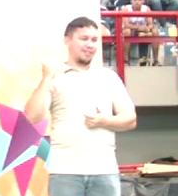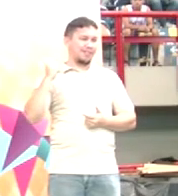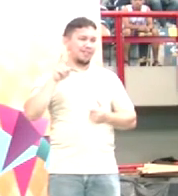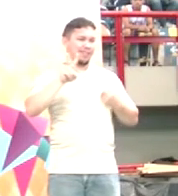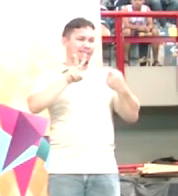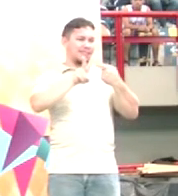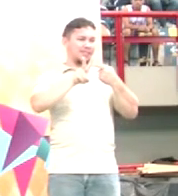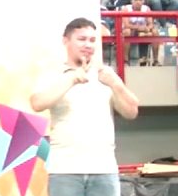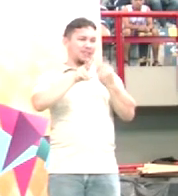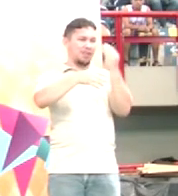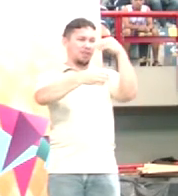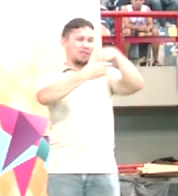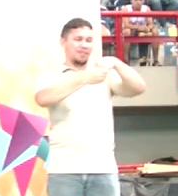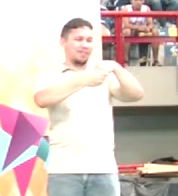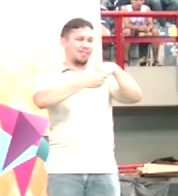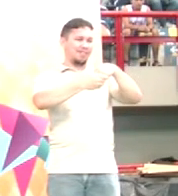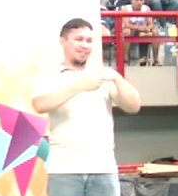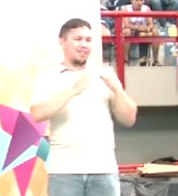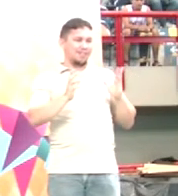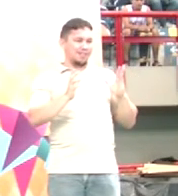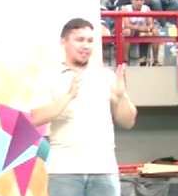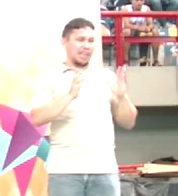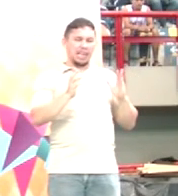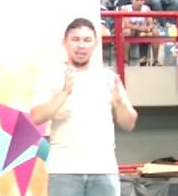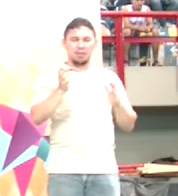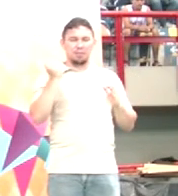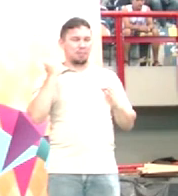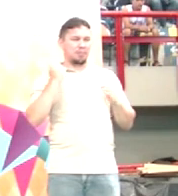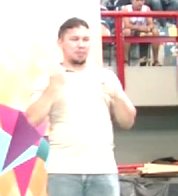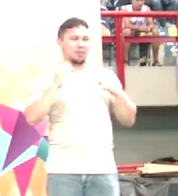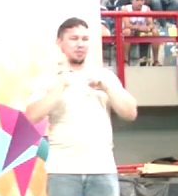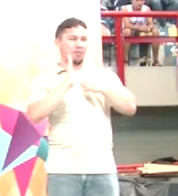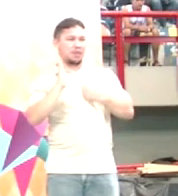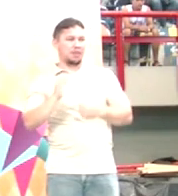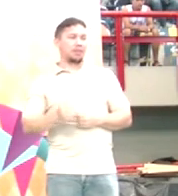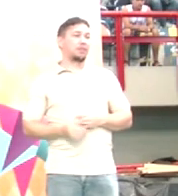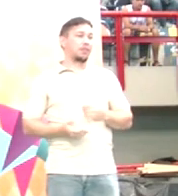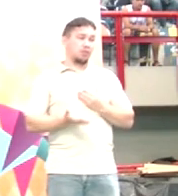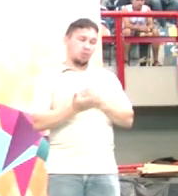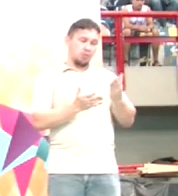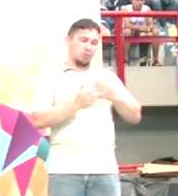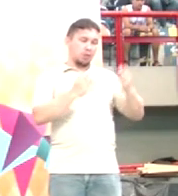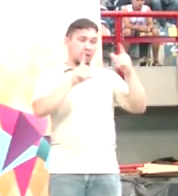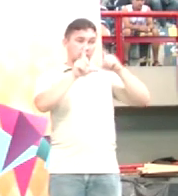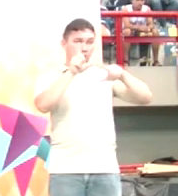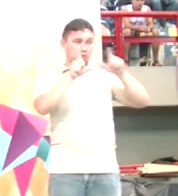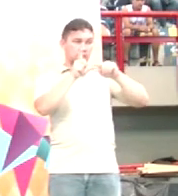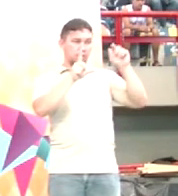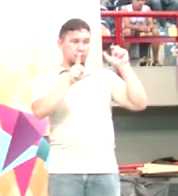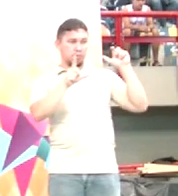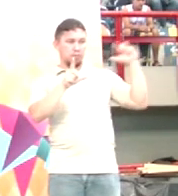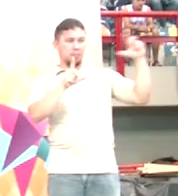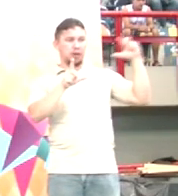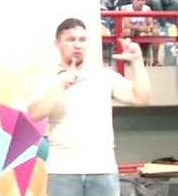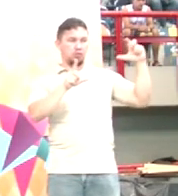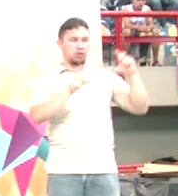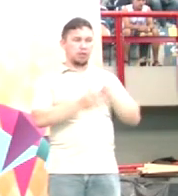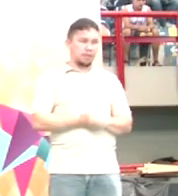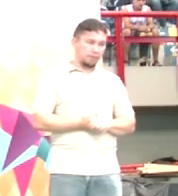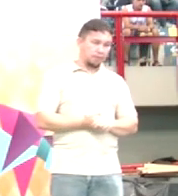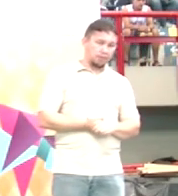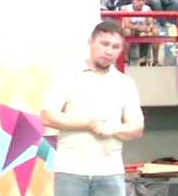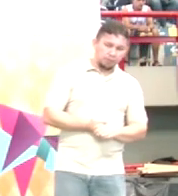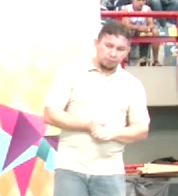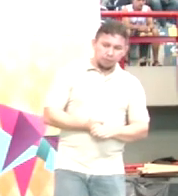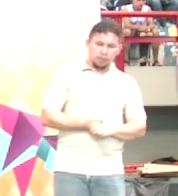tem verbo dentro dele, aí dispensa, tá? Comece com letra maiúscula, vocês sabem.